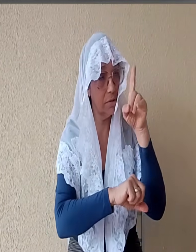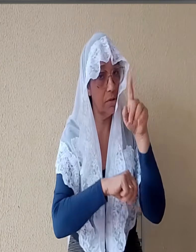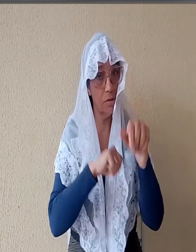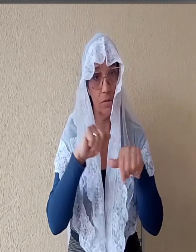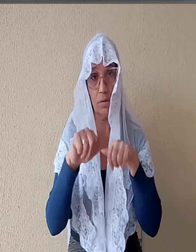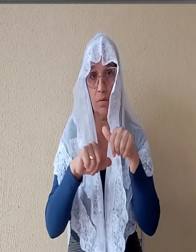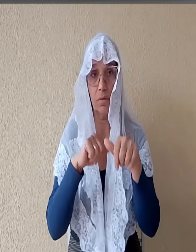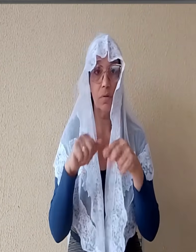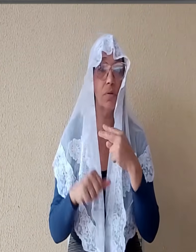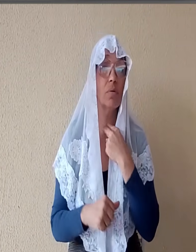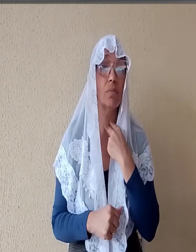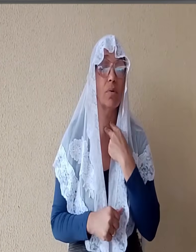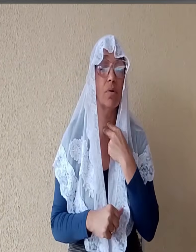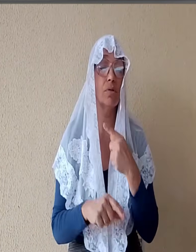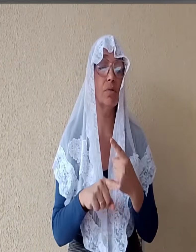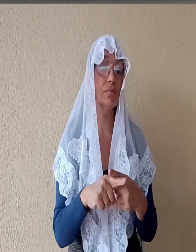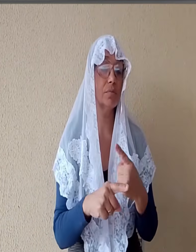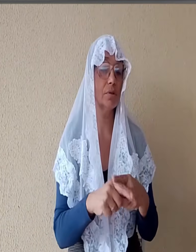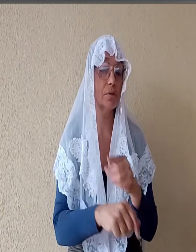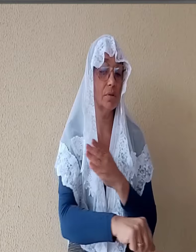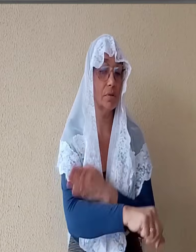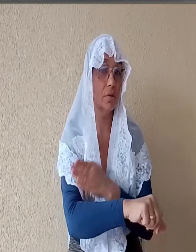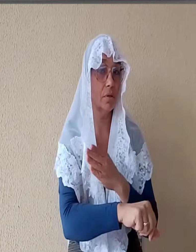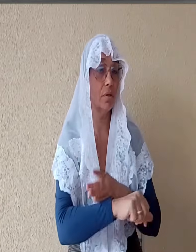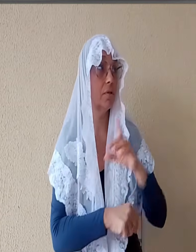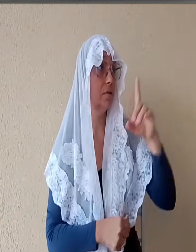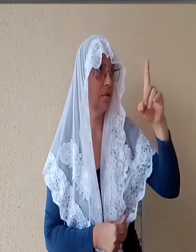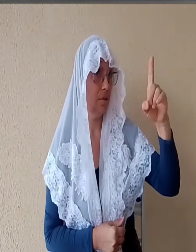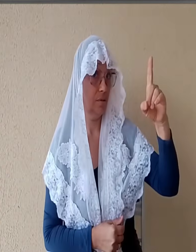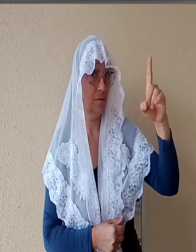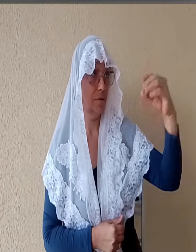ver. Quando nós entramos, quando